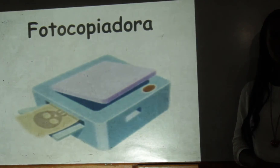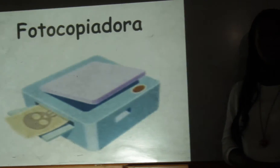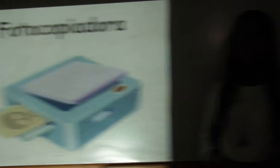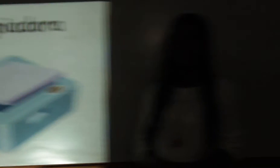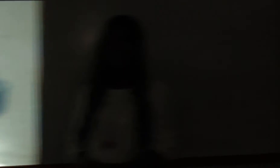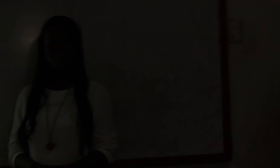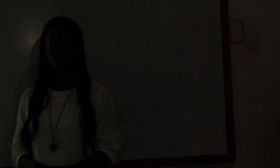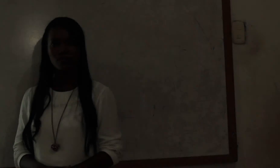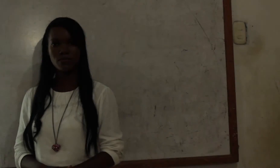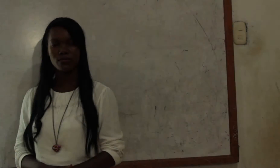Fotocopiadora.